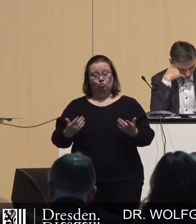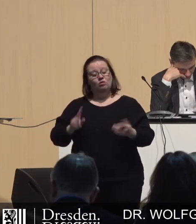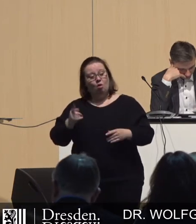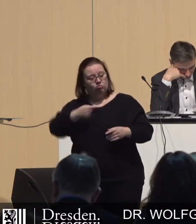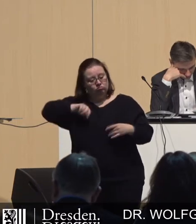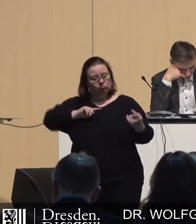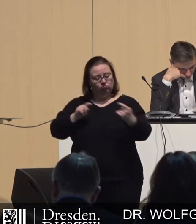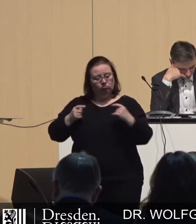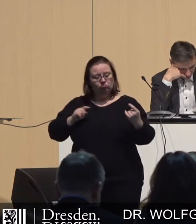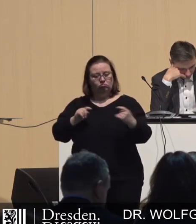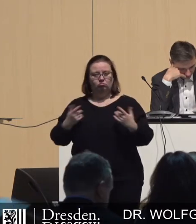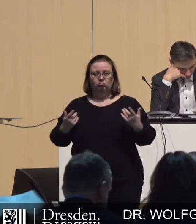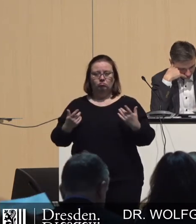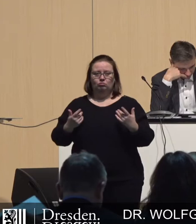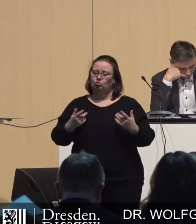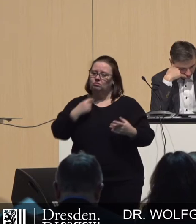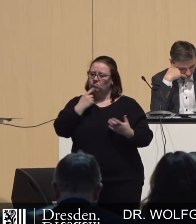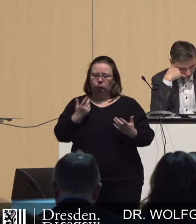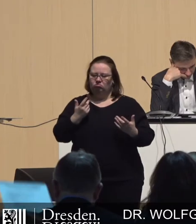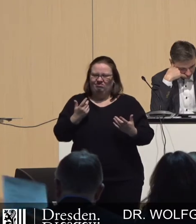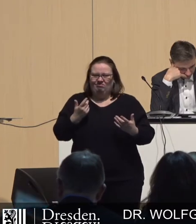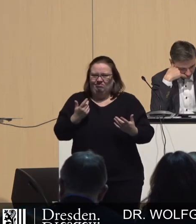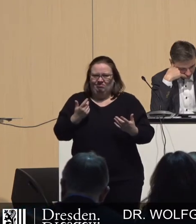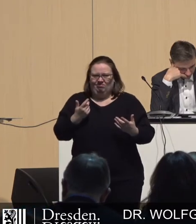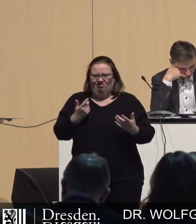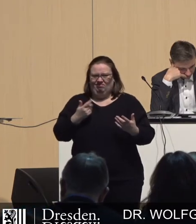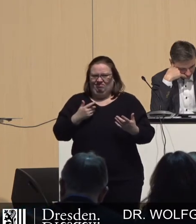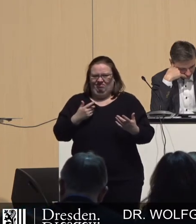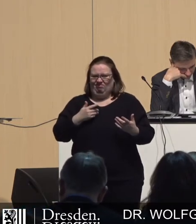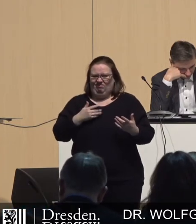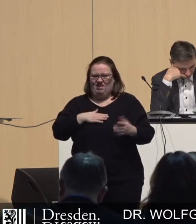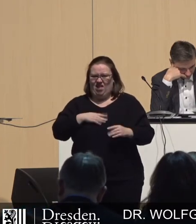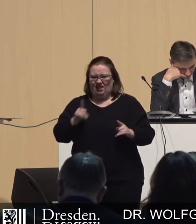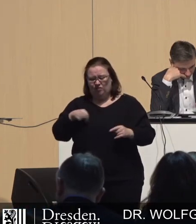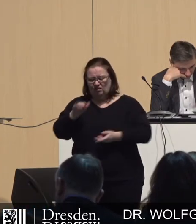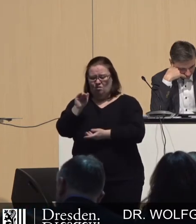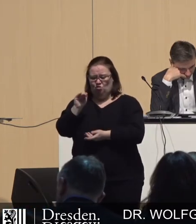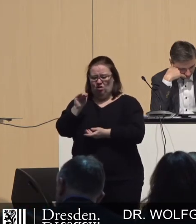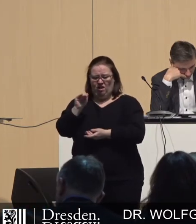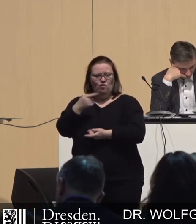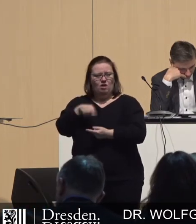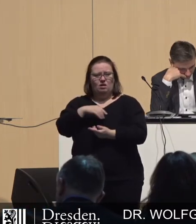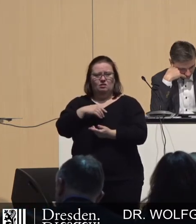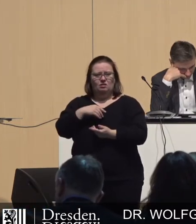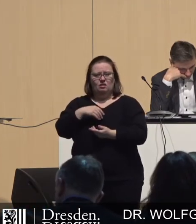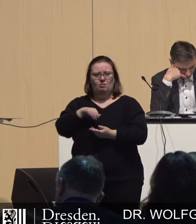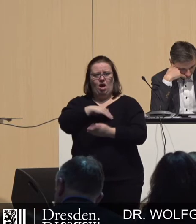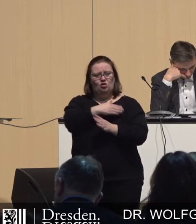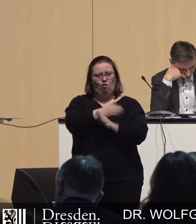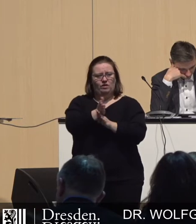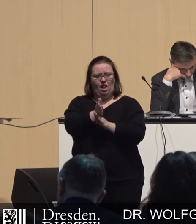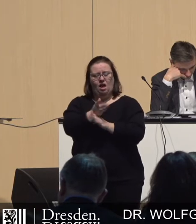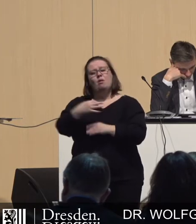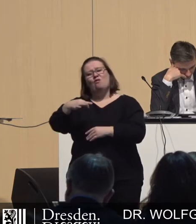darüber geredet, und wir müssen sagen, wir können nur mit Bauchschmerzen mitmachen, wenn dieses Budget anders verwendet wird. Für uns aber